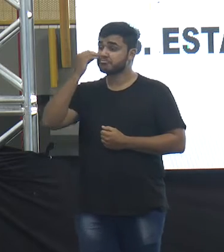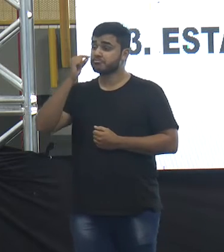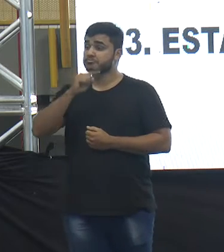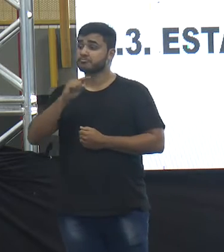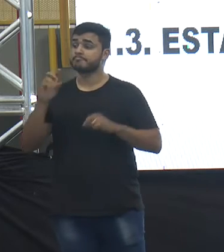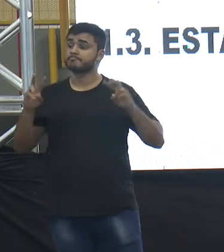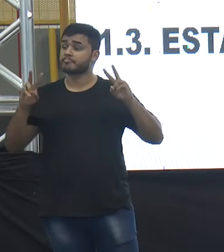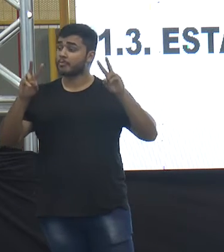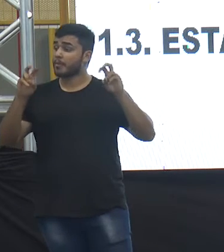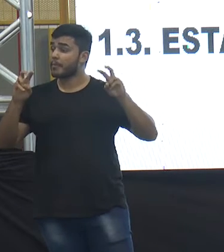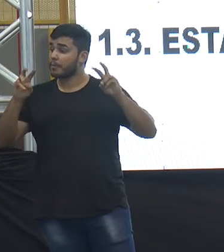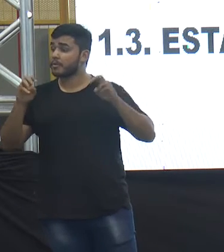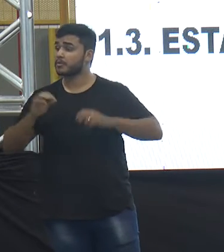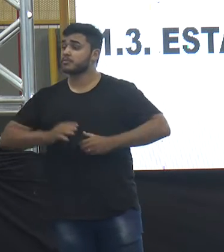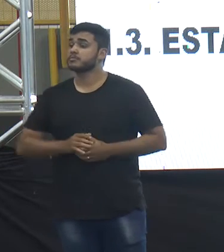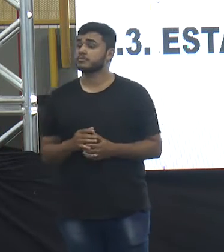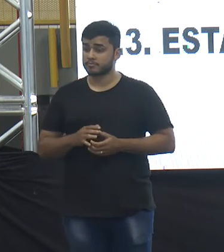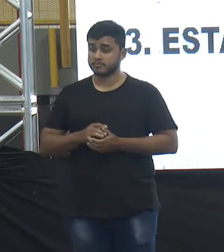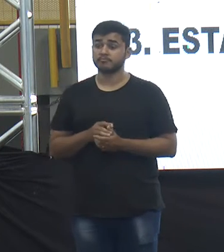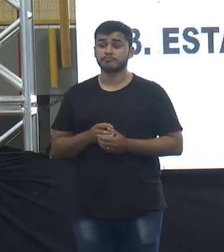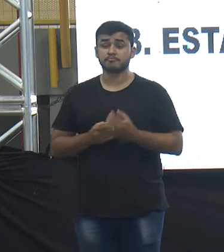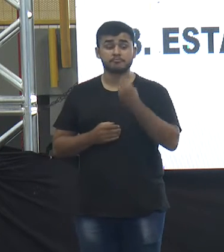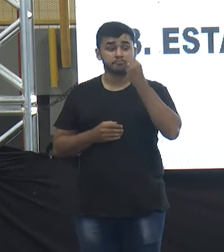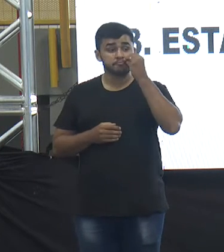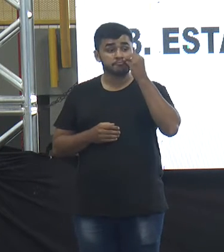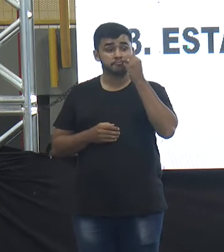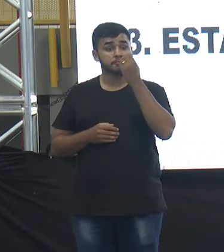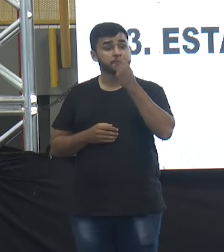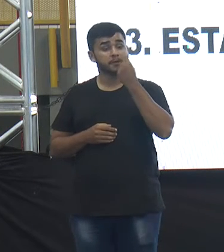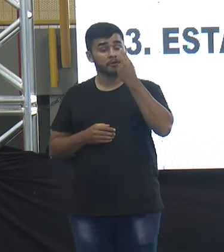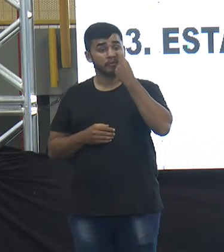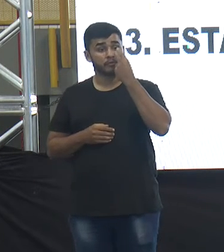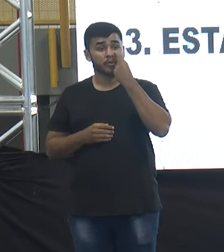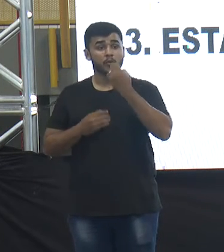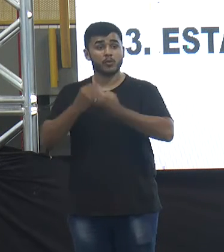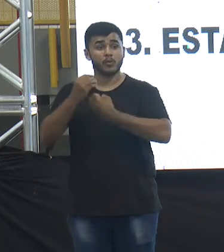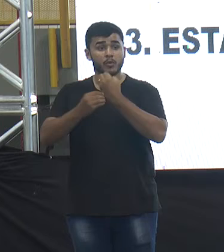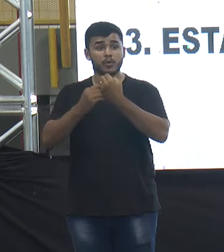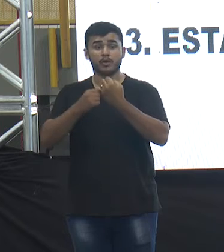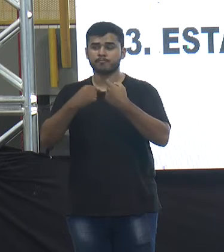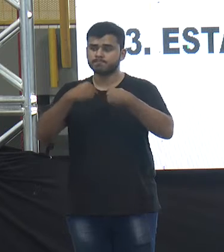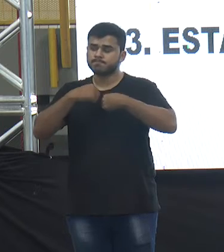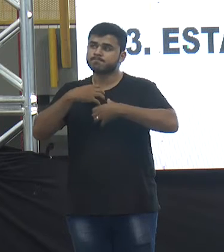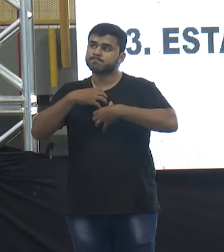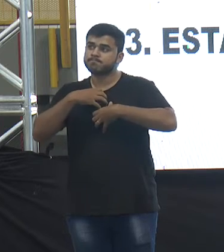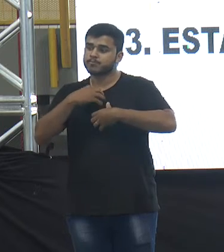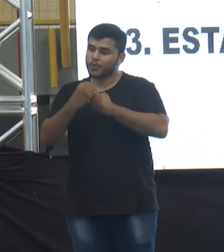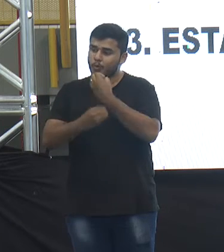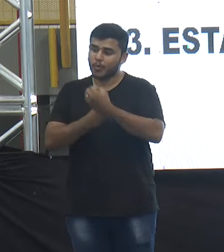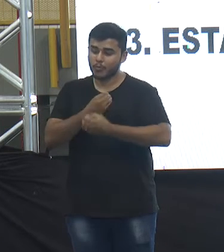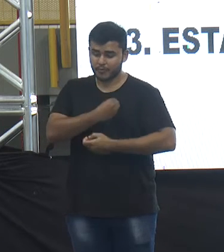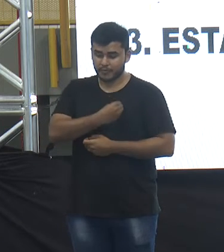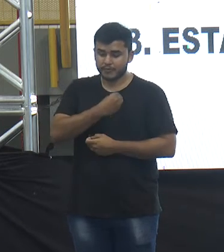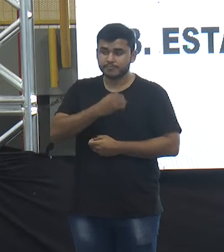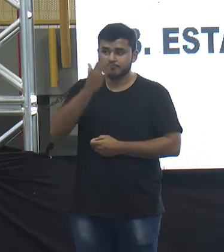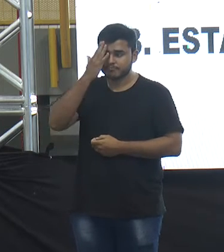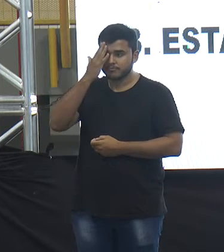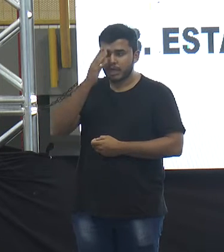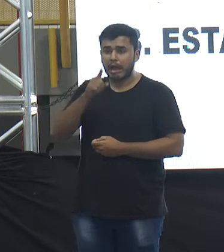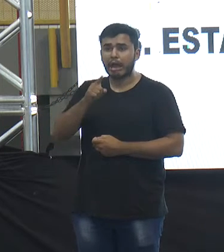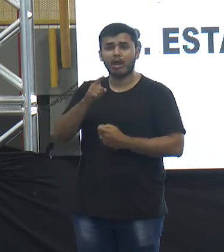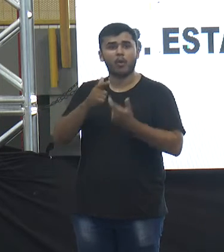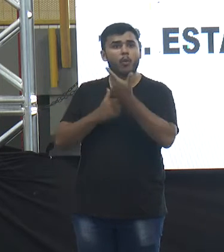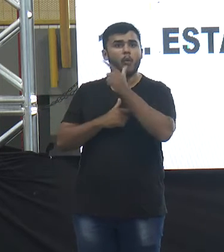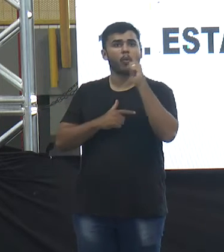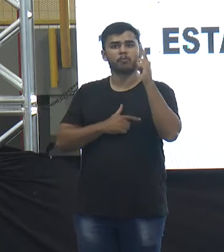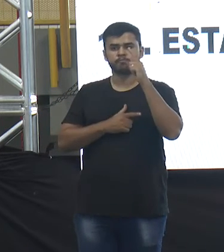pegar o assunto e fazer uma aplicabilidade à nossa vida, contextualizar no nosso dia a